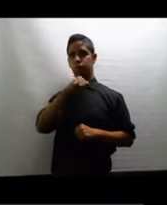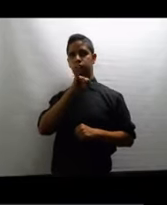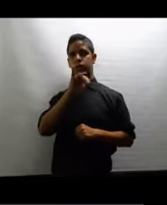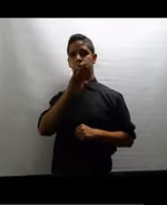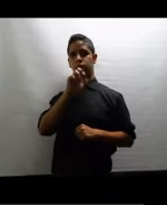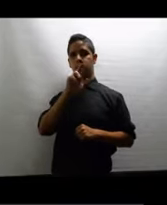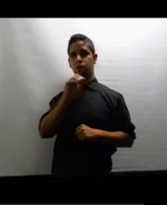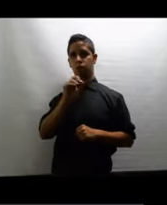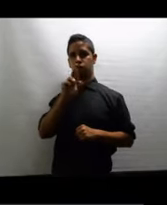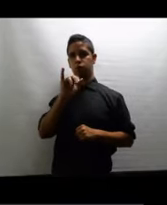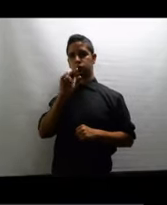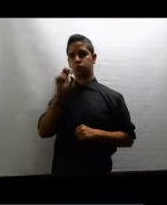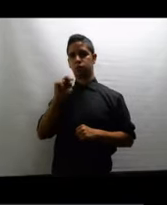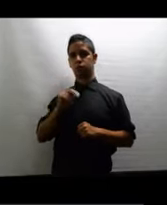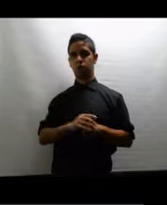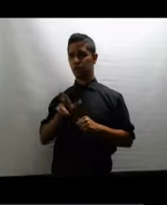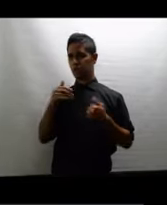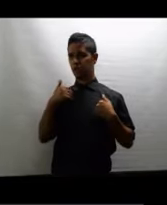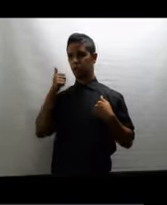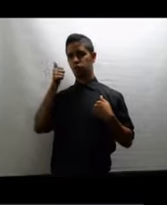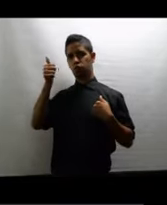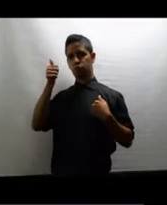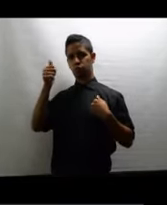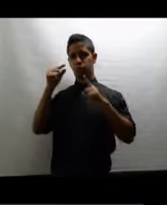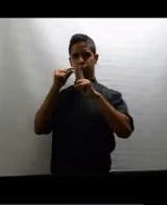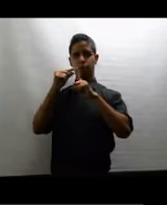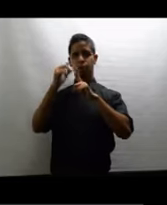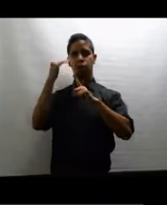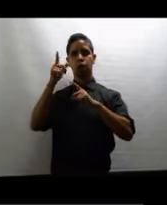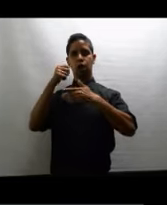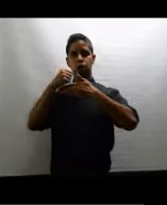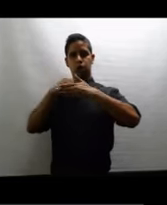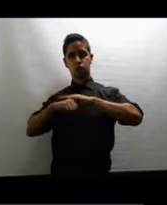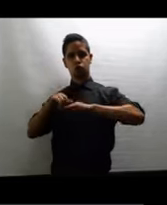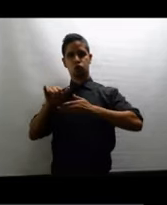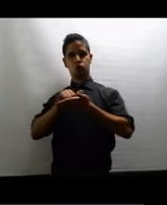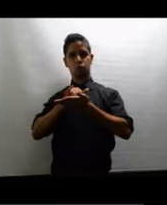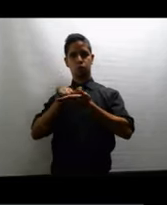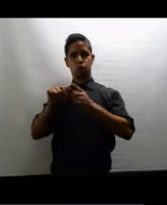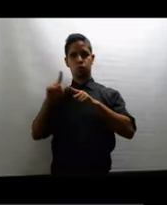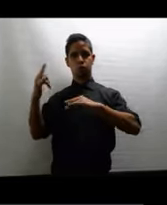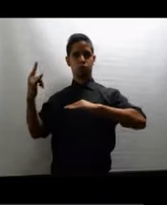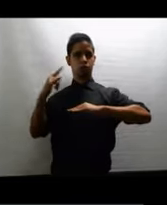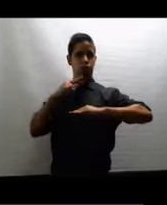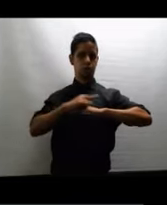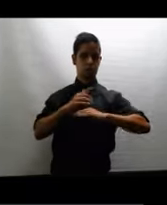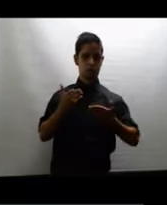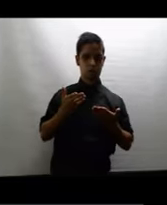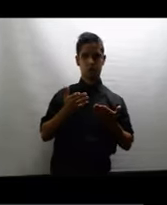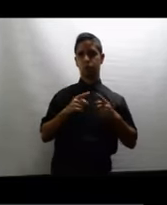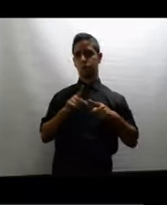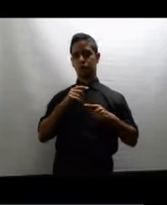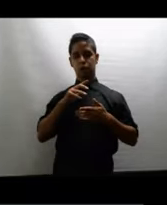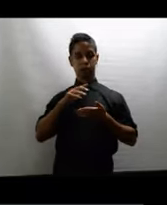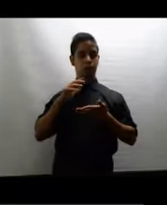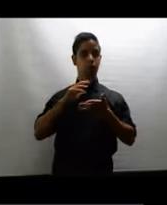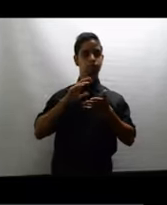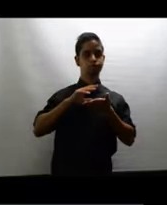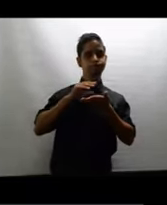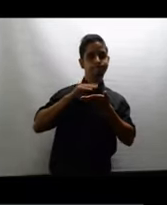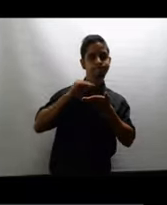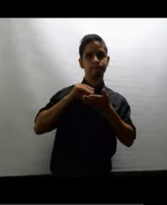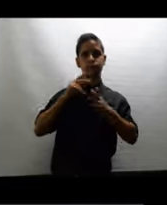así. Él tenía un término porque él era nacido en Nueva York, pero acá, y él estaba siempre empapado de la política y hacía